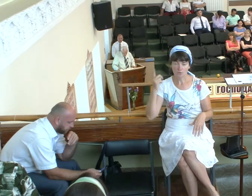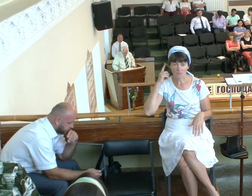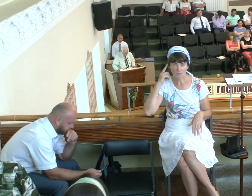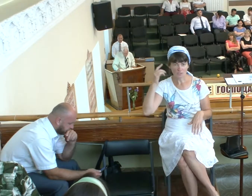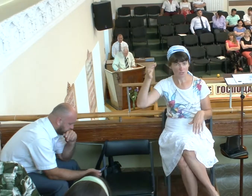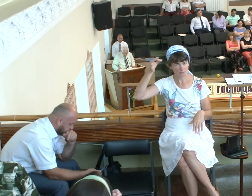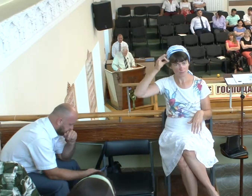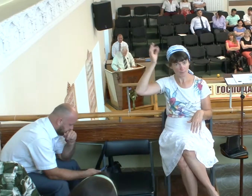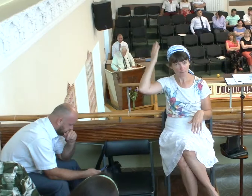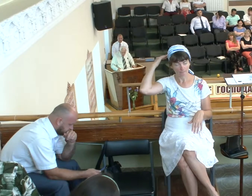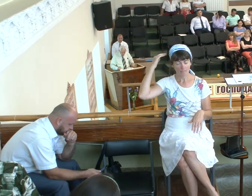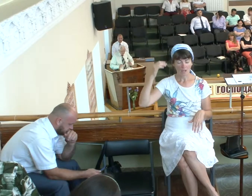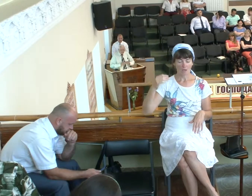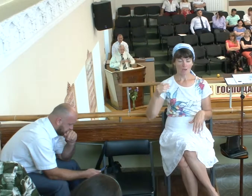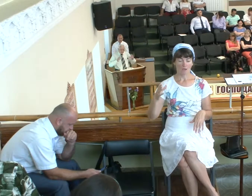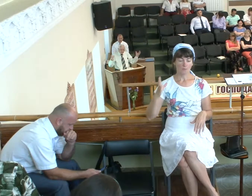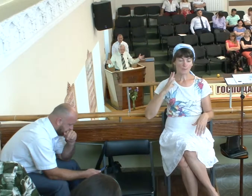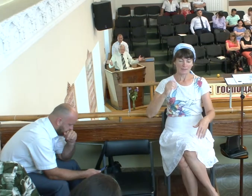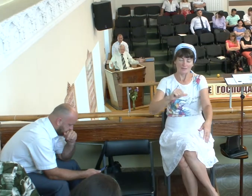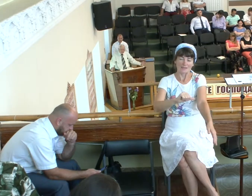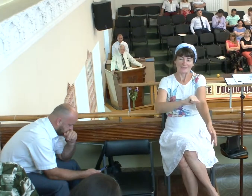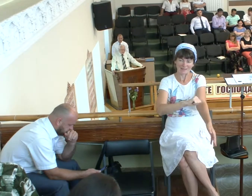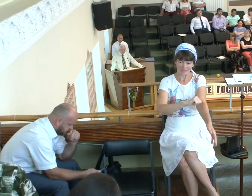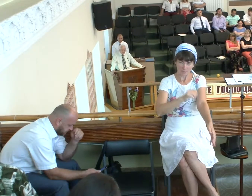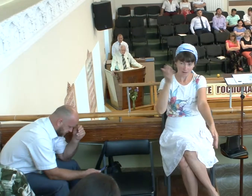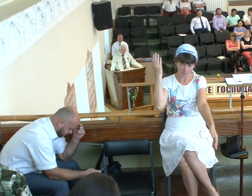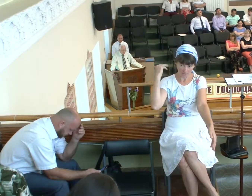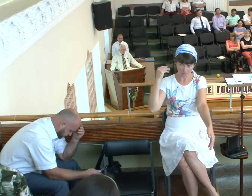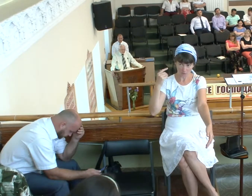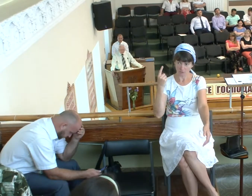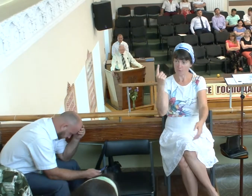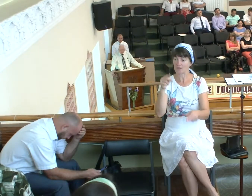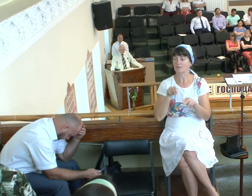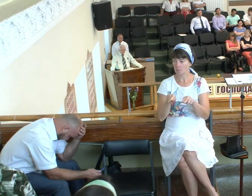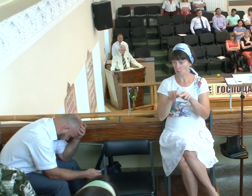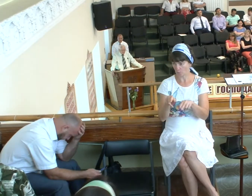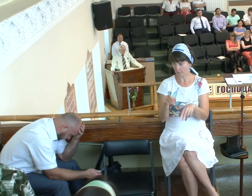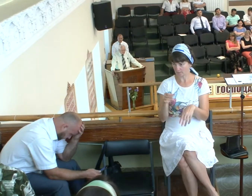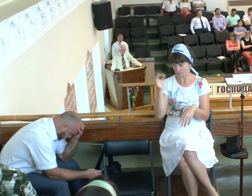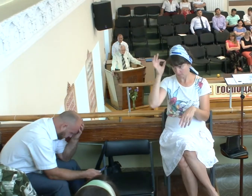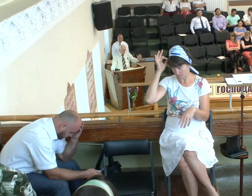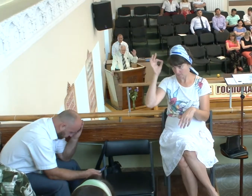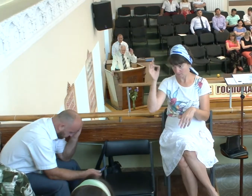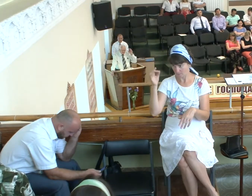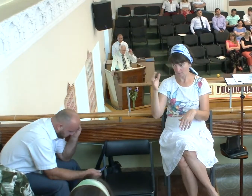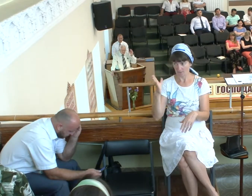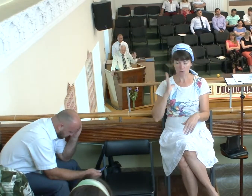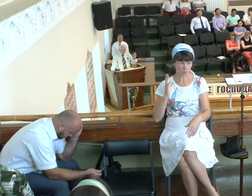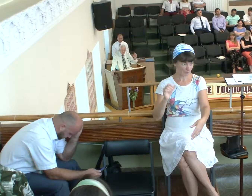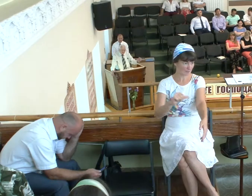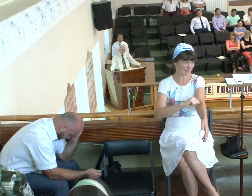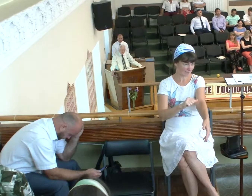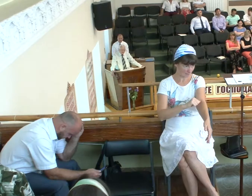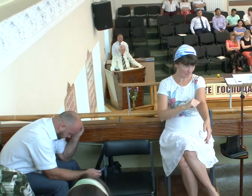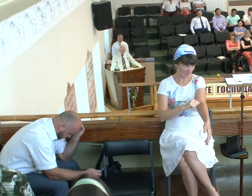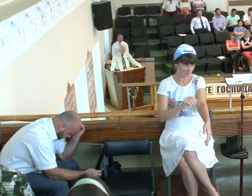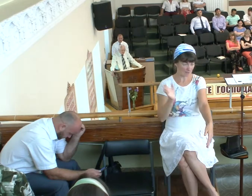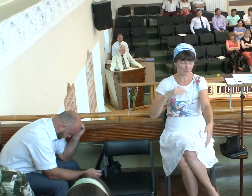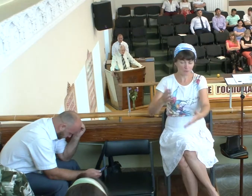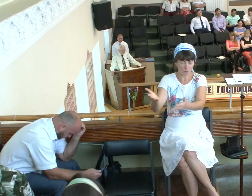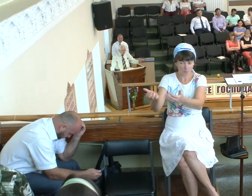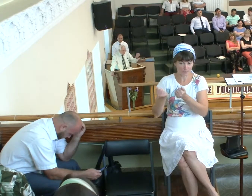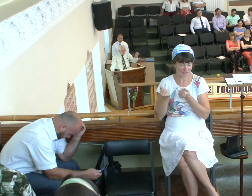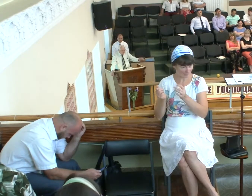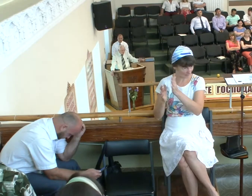преступнике, о человеке, который вел жизнь далекую-далекую от праведности. Но она, эта душа, была драгоценна для